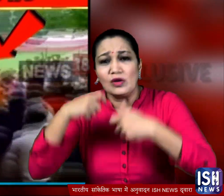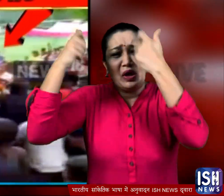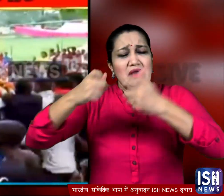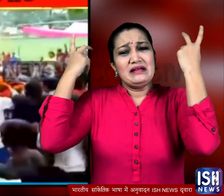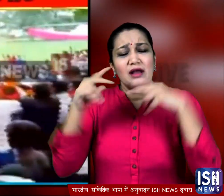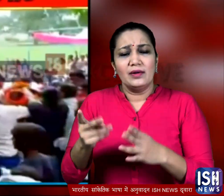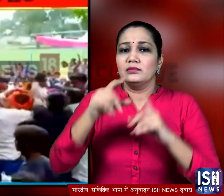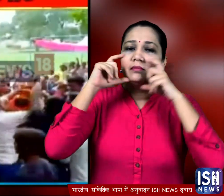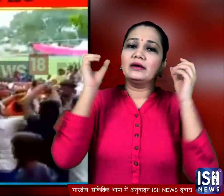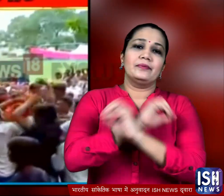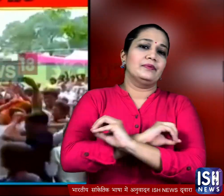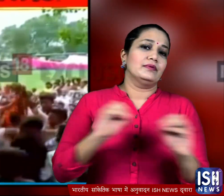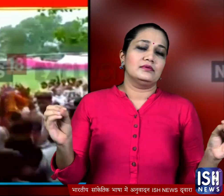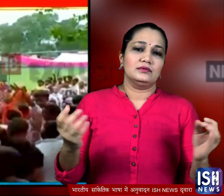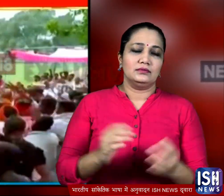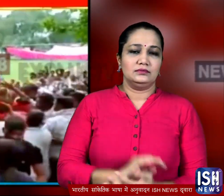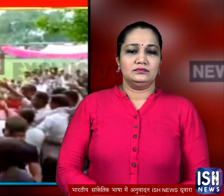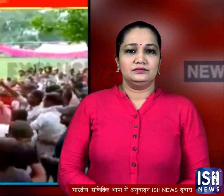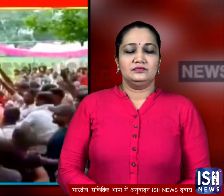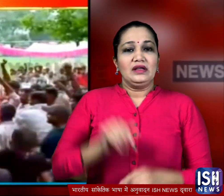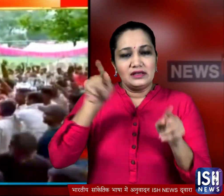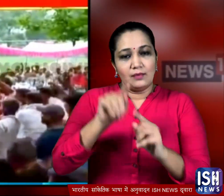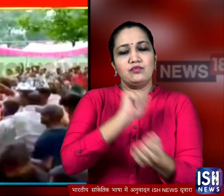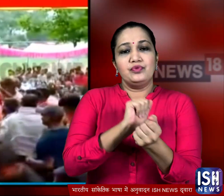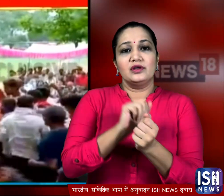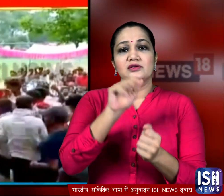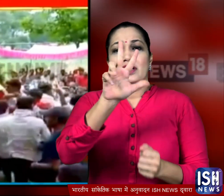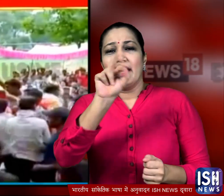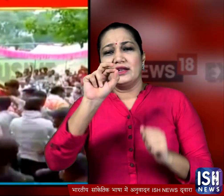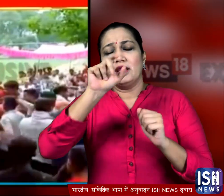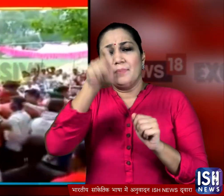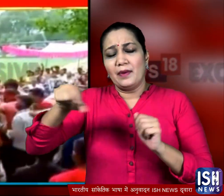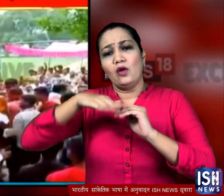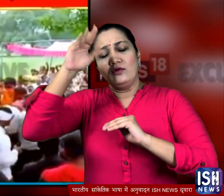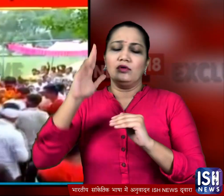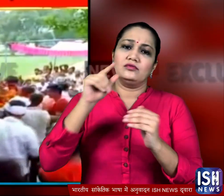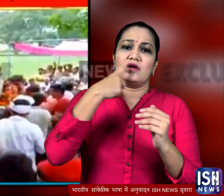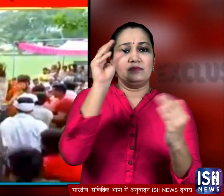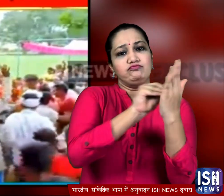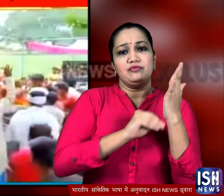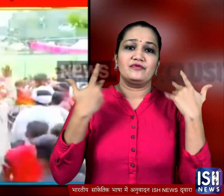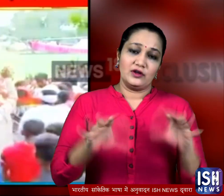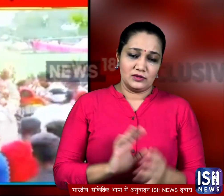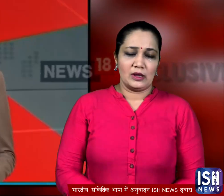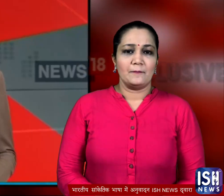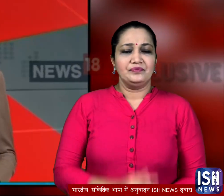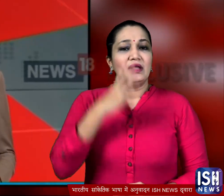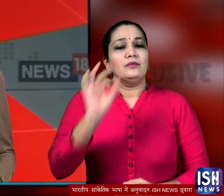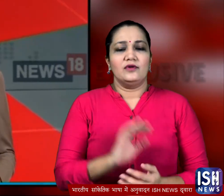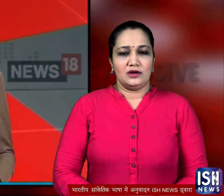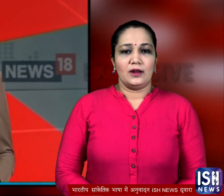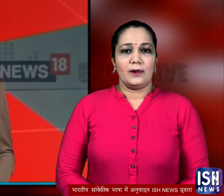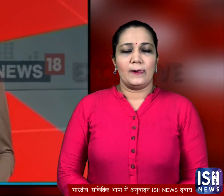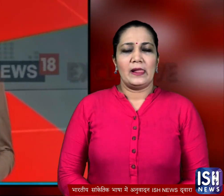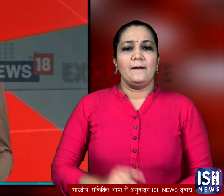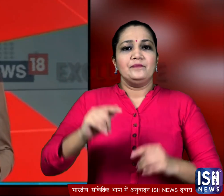भी बांटी गई, लेकिन मास्क दूर दूर तक नहीं दिखे। अब इस मामले में पुलिस ने 80 से ज्यादा लोगों के खिलाफ केस दर्ज कर लिया है। बात की